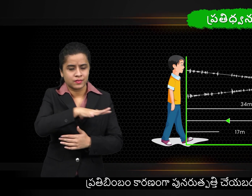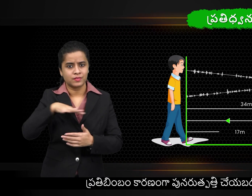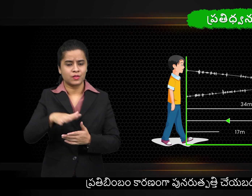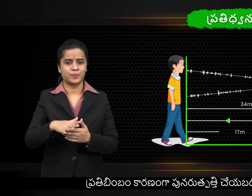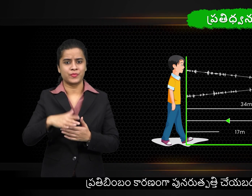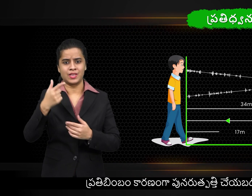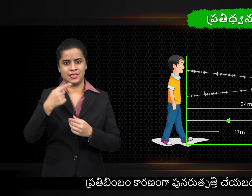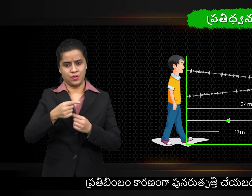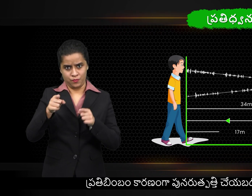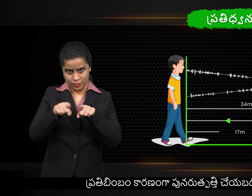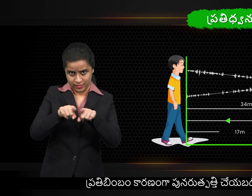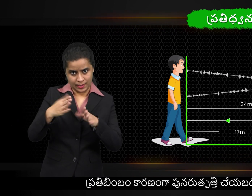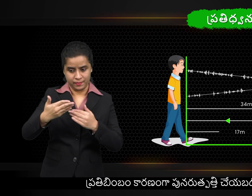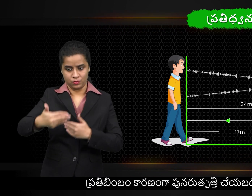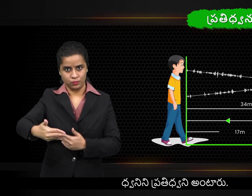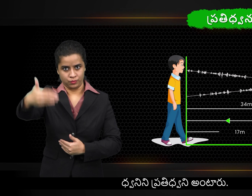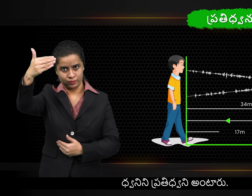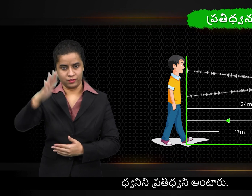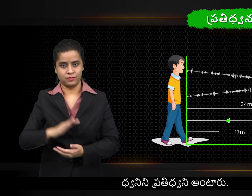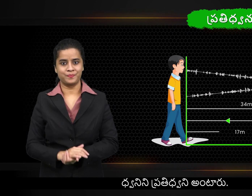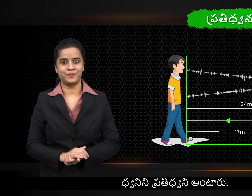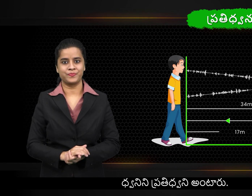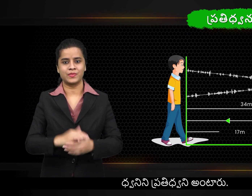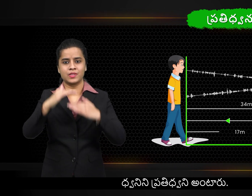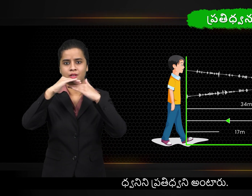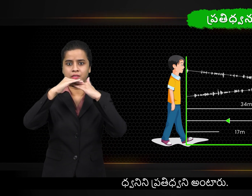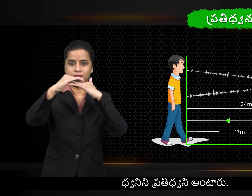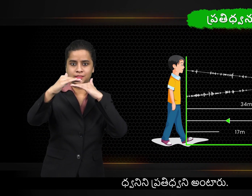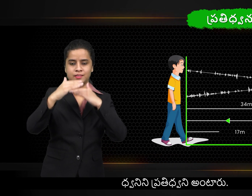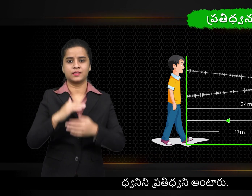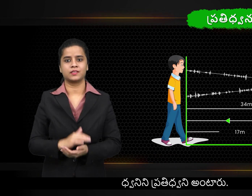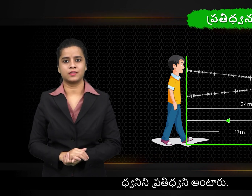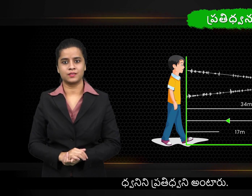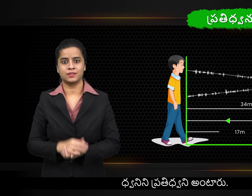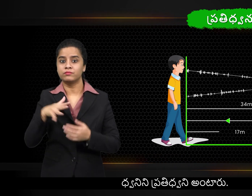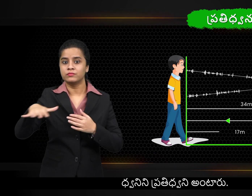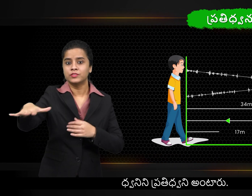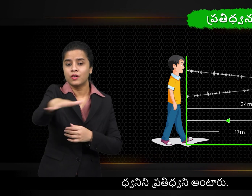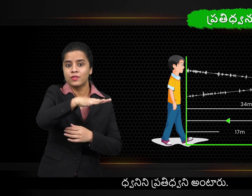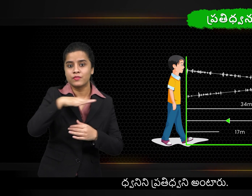ప్రతిబింబం కారణంగా పునరుత్పత్తి చేయబడిన ధ్వనిని ప్రతిధ్వని అంటారు.